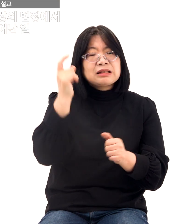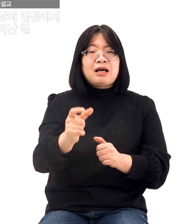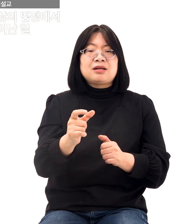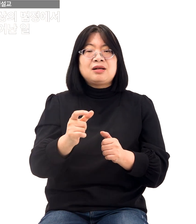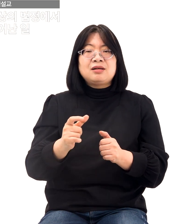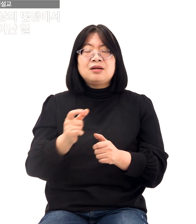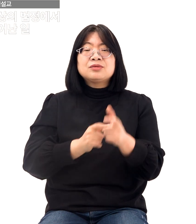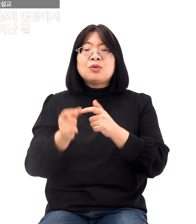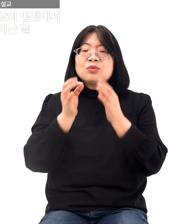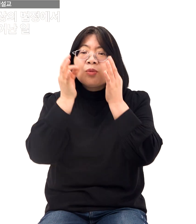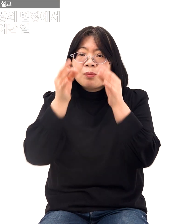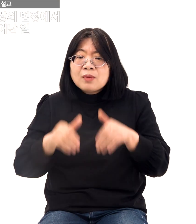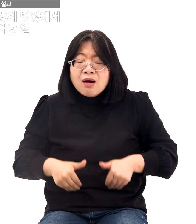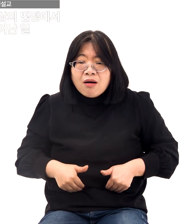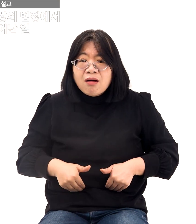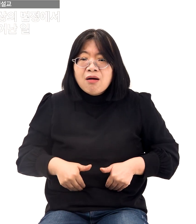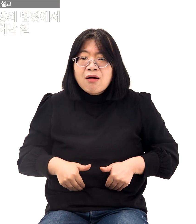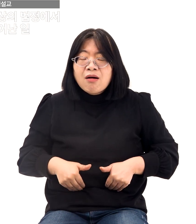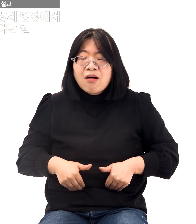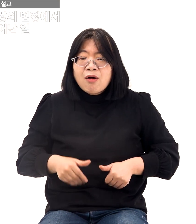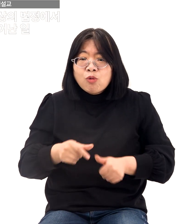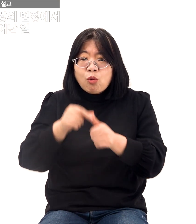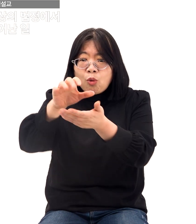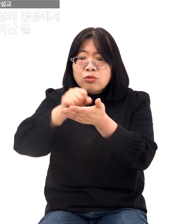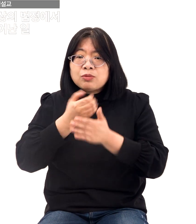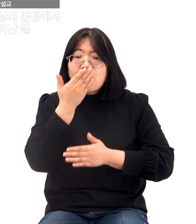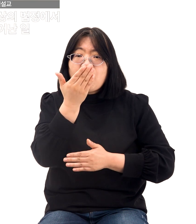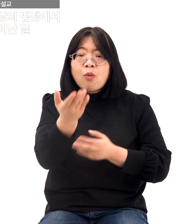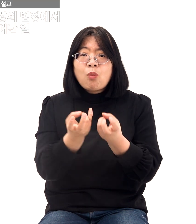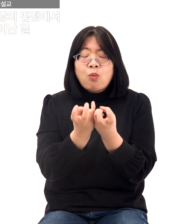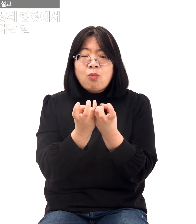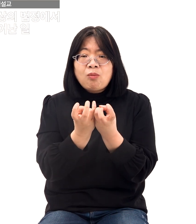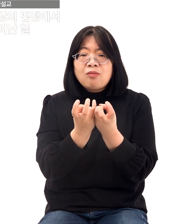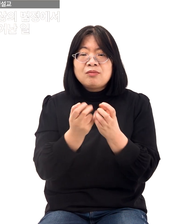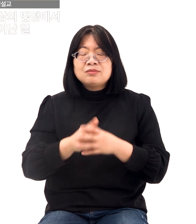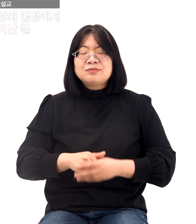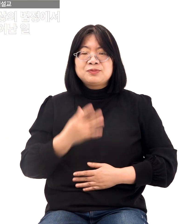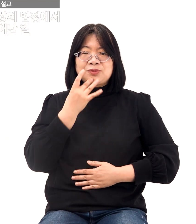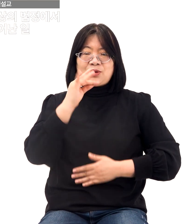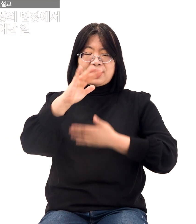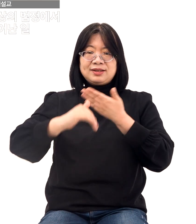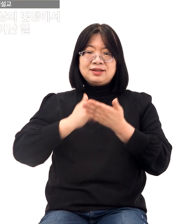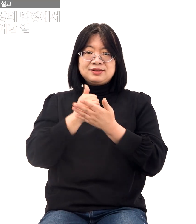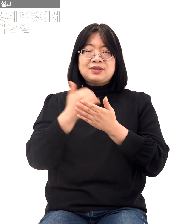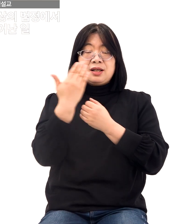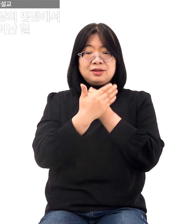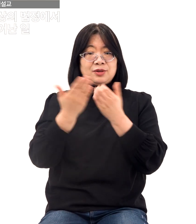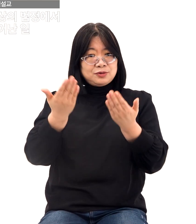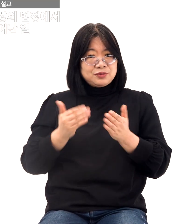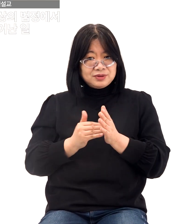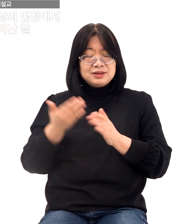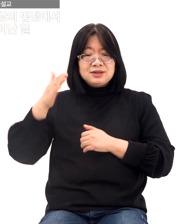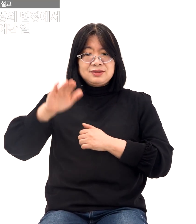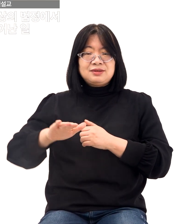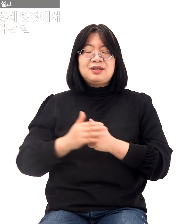않겠니? 그래가지고 구원을 얻을 수 있겠니? 물론 하나님이 은혜를